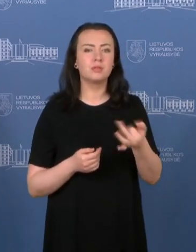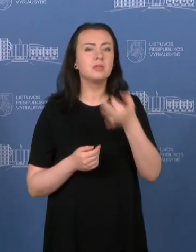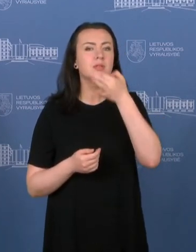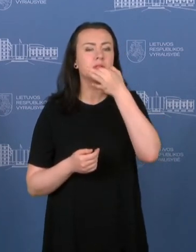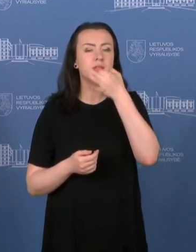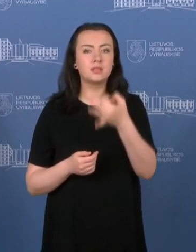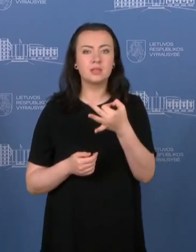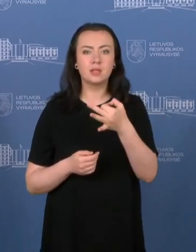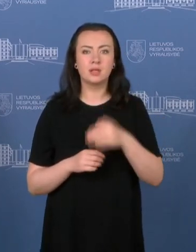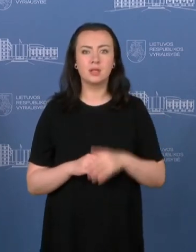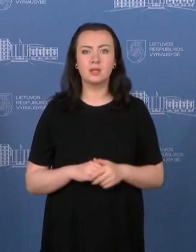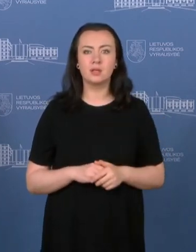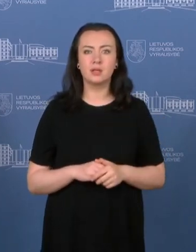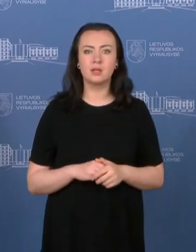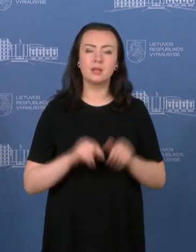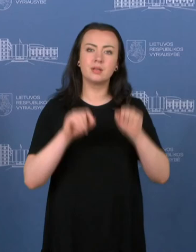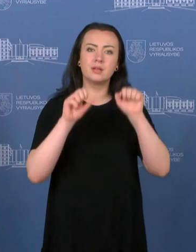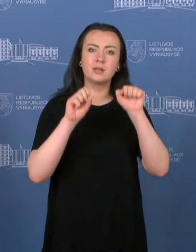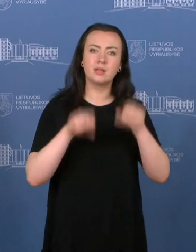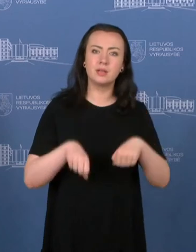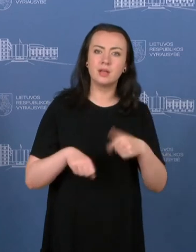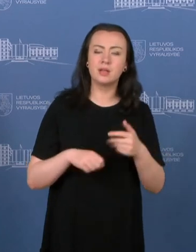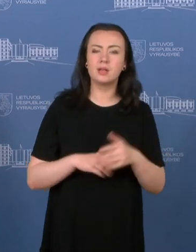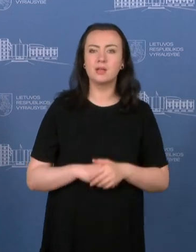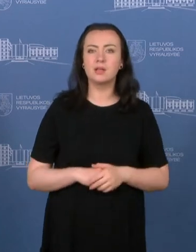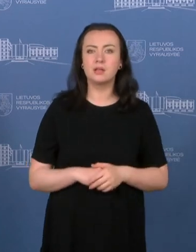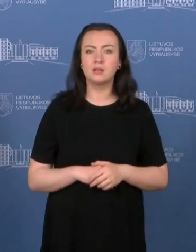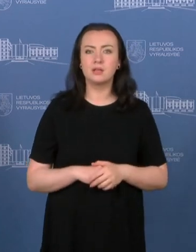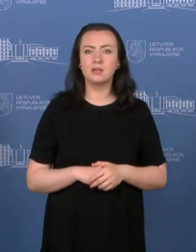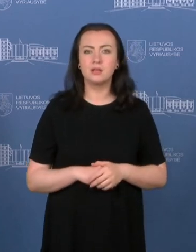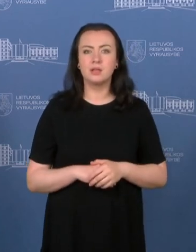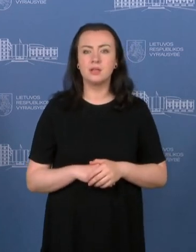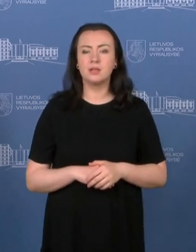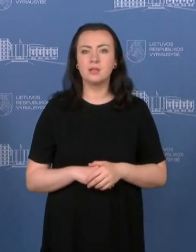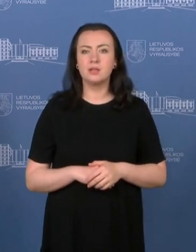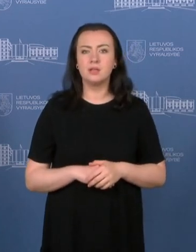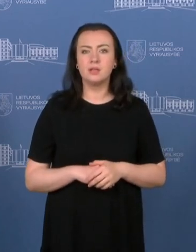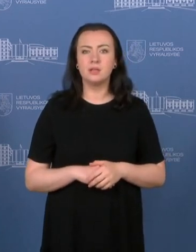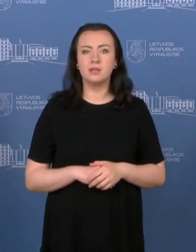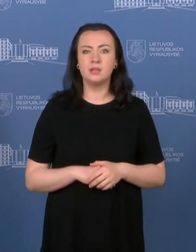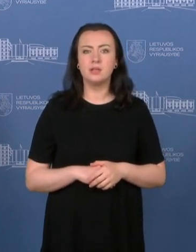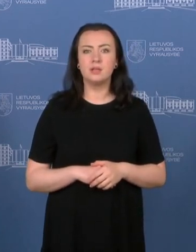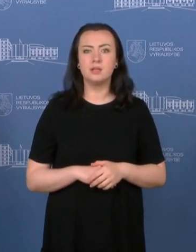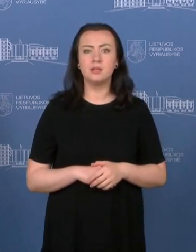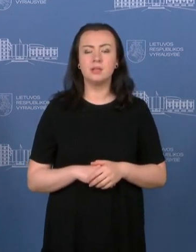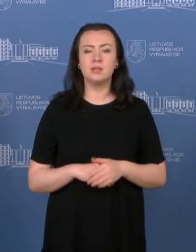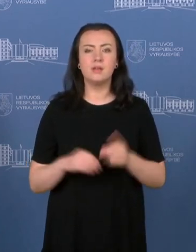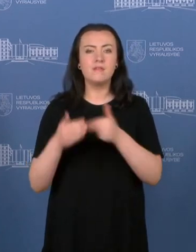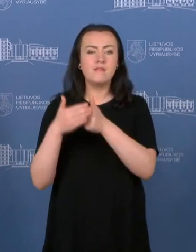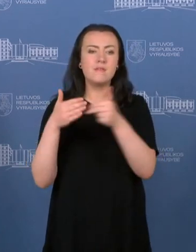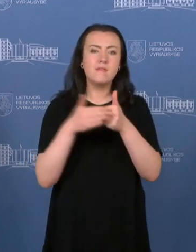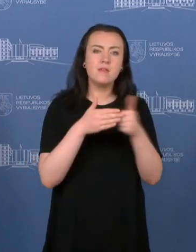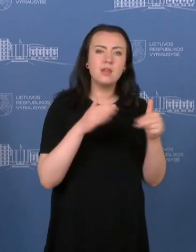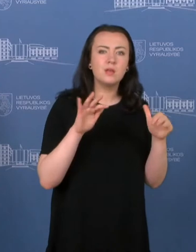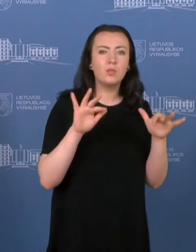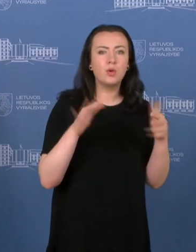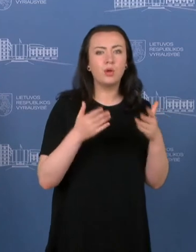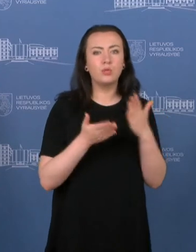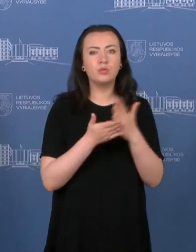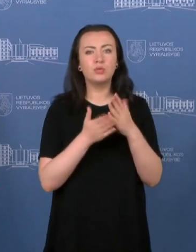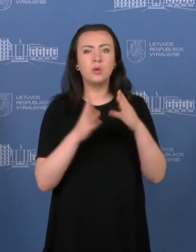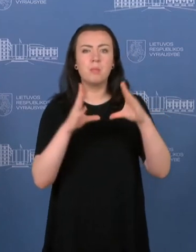kad gali būti uždaryta Klasko bei kitos uosto krovos įmonės, jeigu nesumažins taršos ir